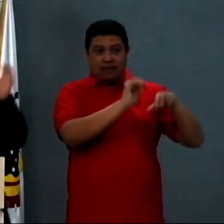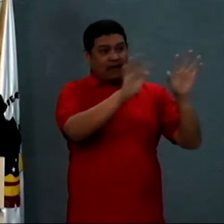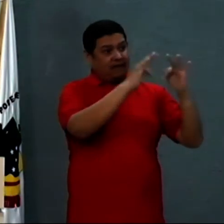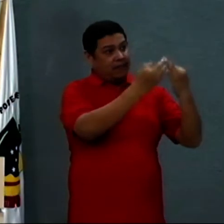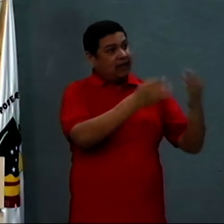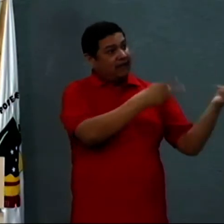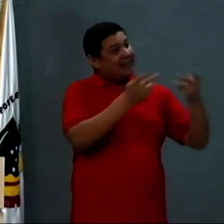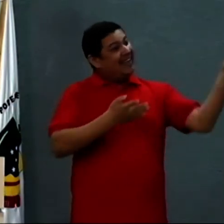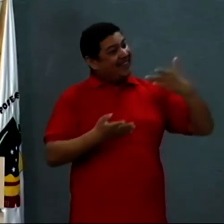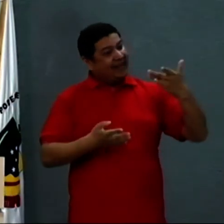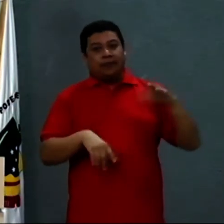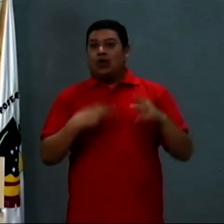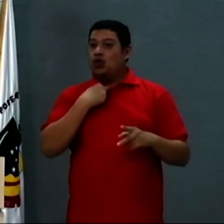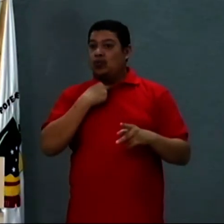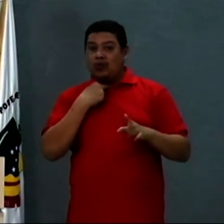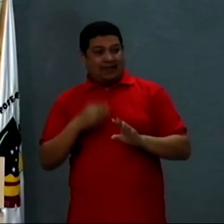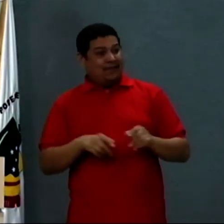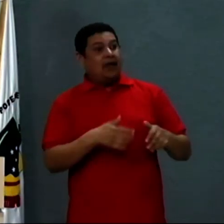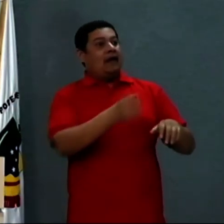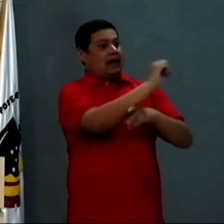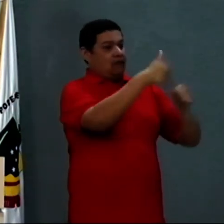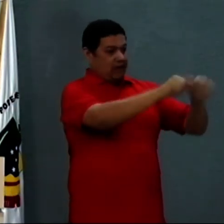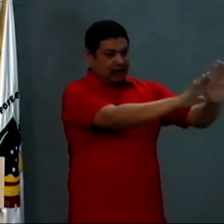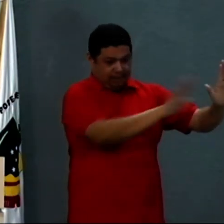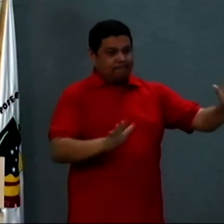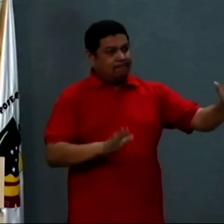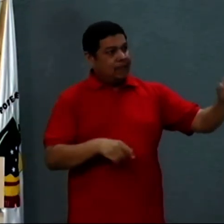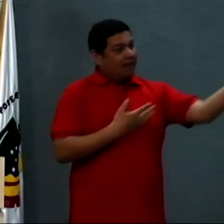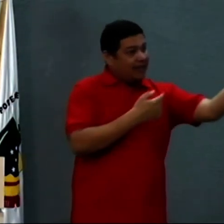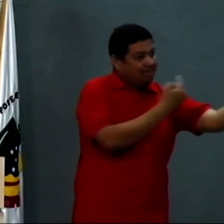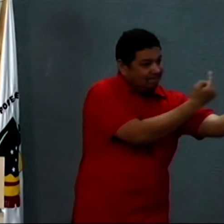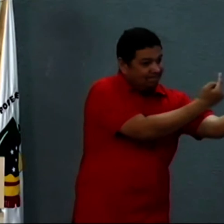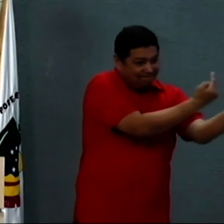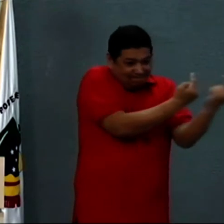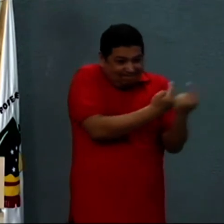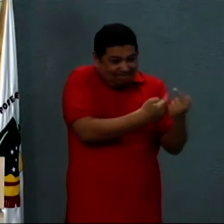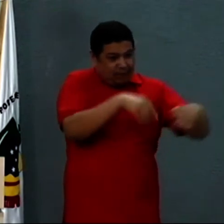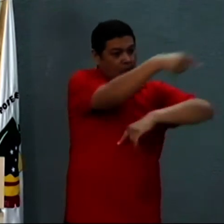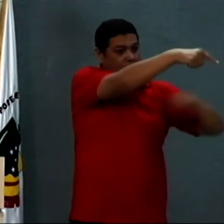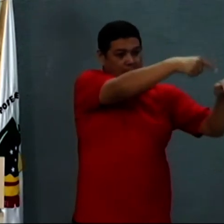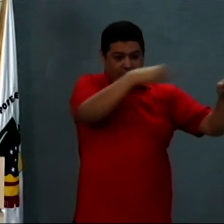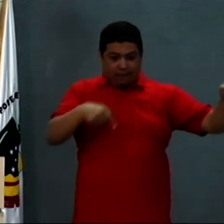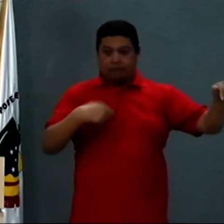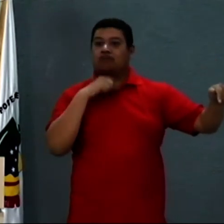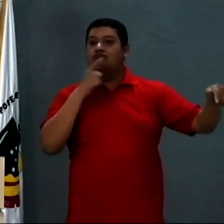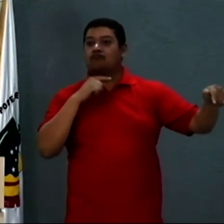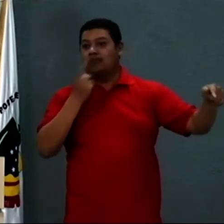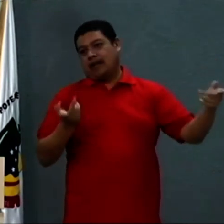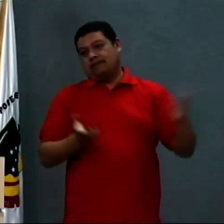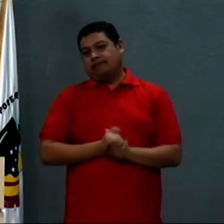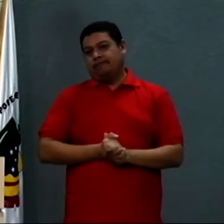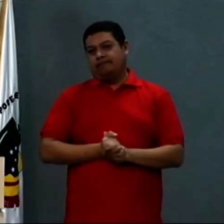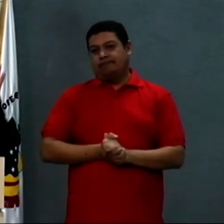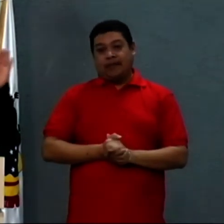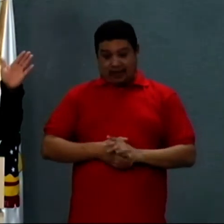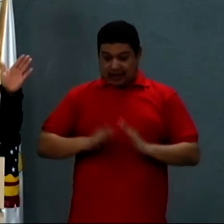outra rua, porque eles não tinham acesso à casa. E mais ainda, tem morador na casa que é acamado. Não tinha como sair,